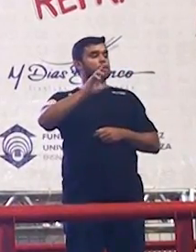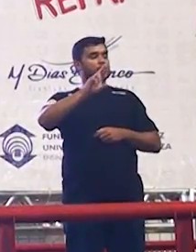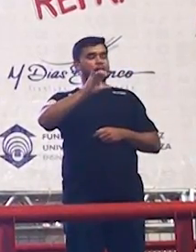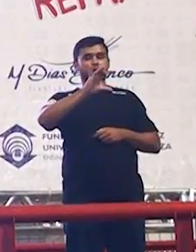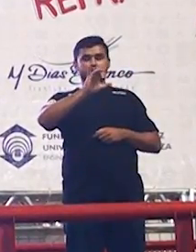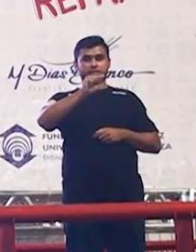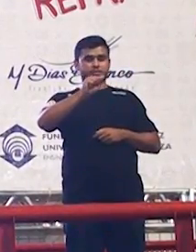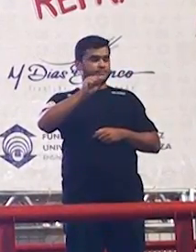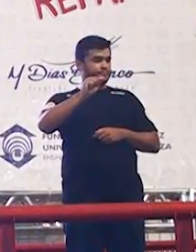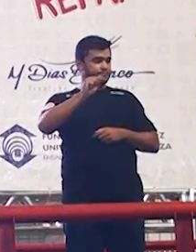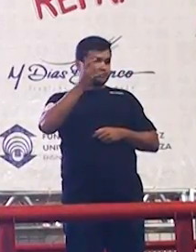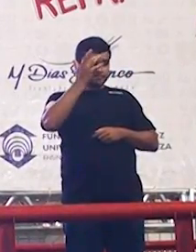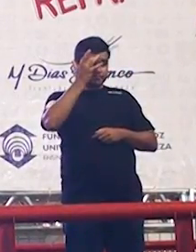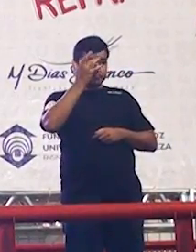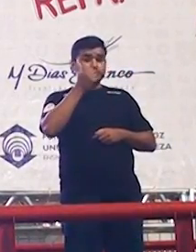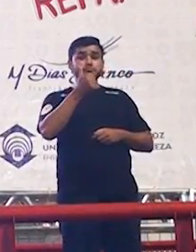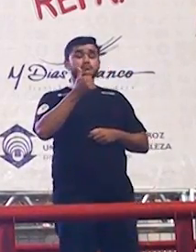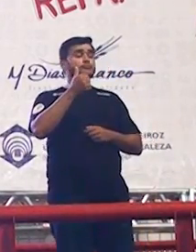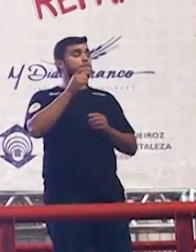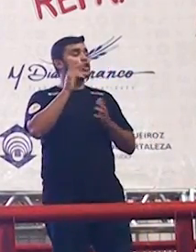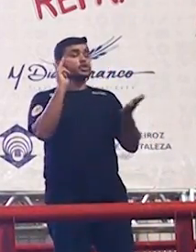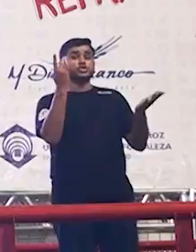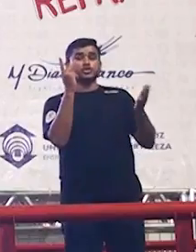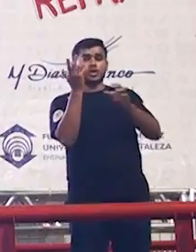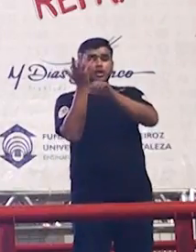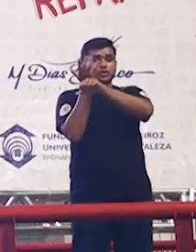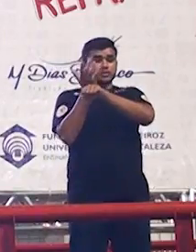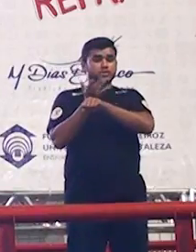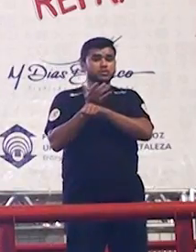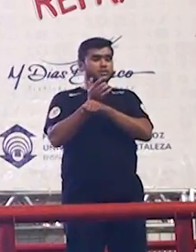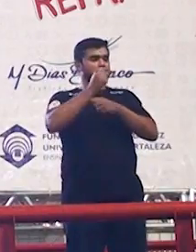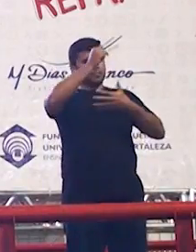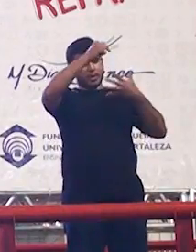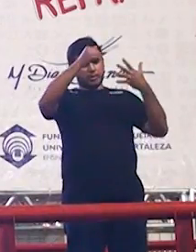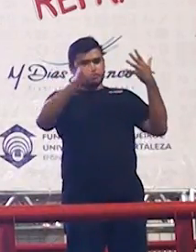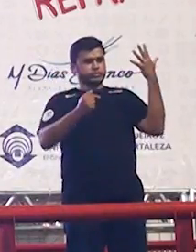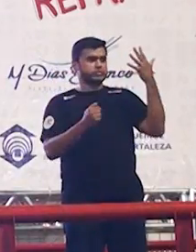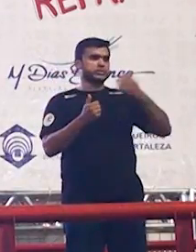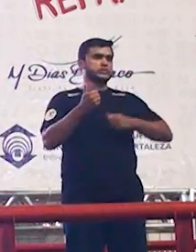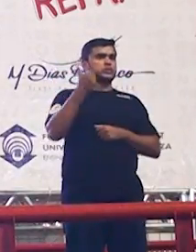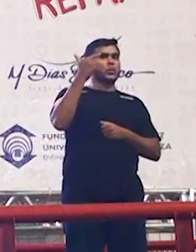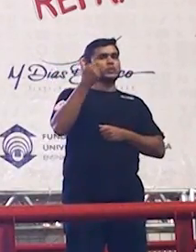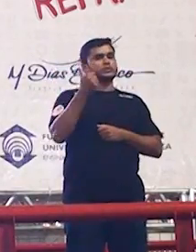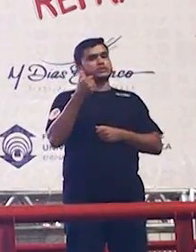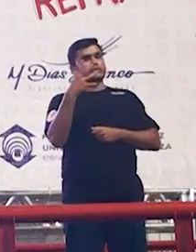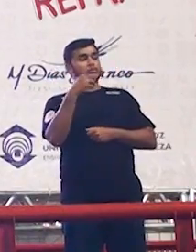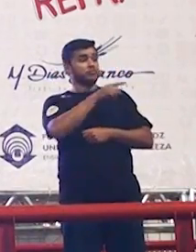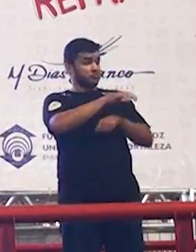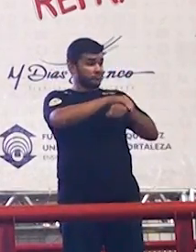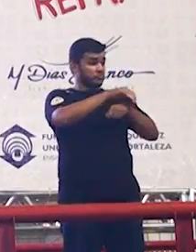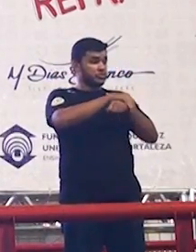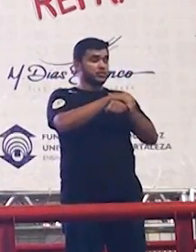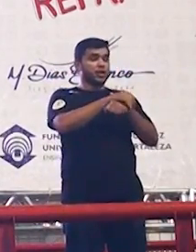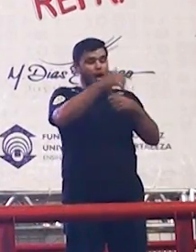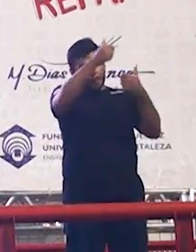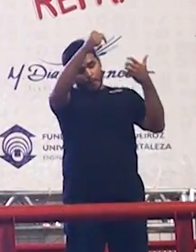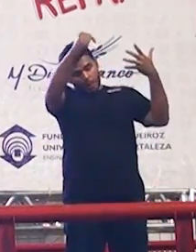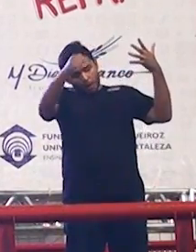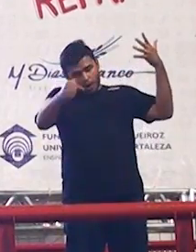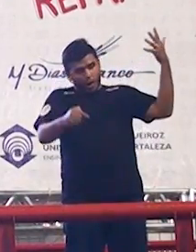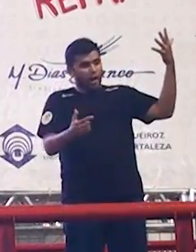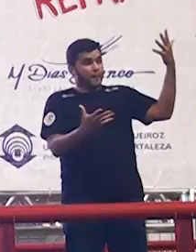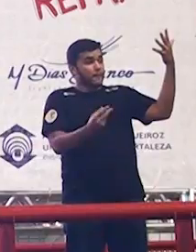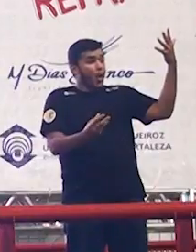Se você pegar na parte história, eu resumi em 14 tópicos, 12 tópicos, o que você teria mais de 100 tópicos.